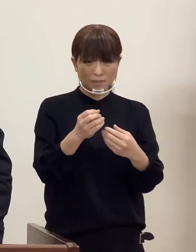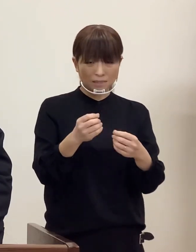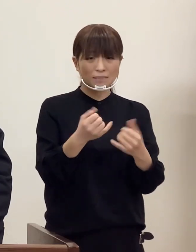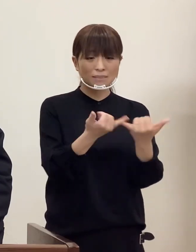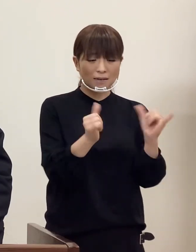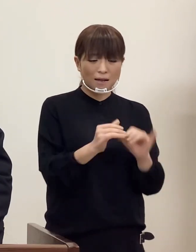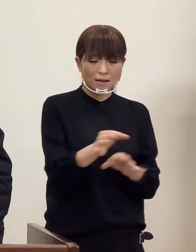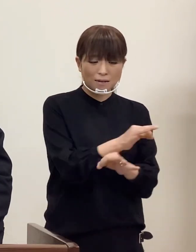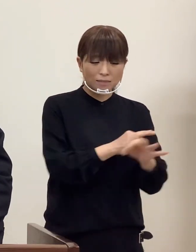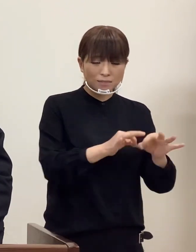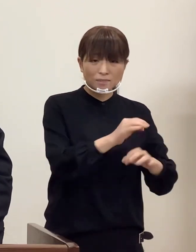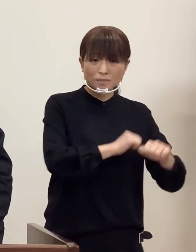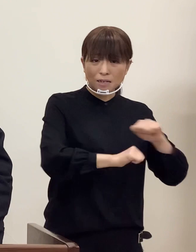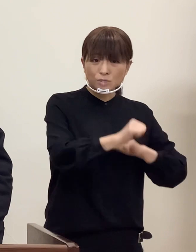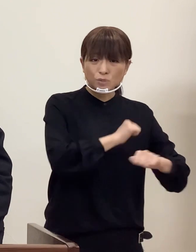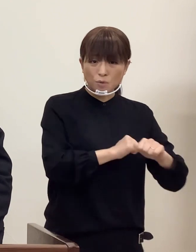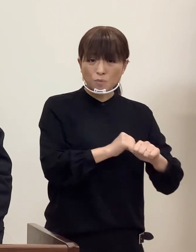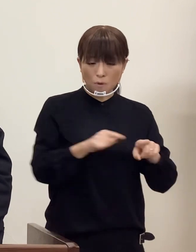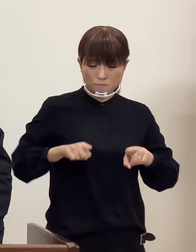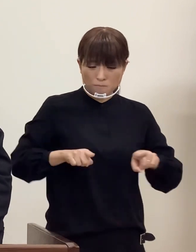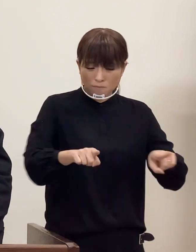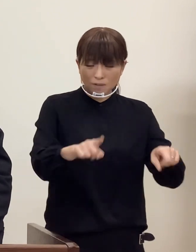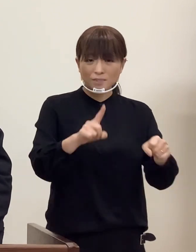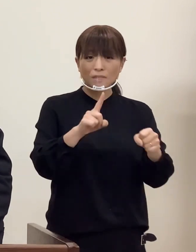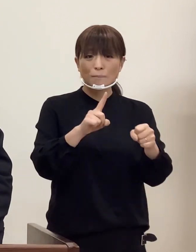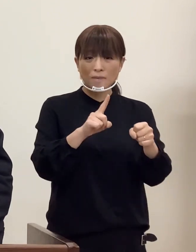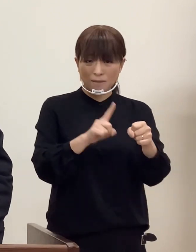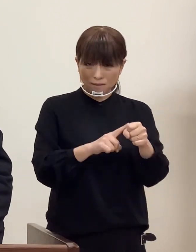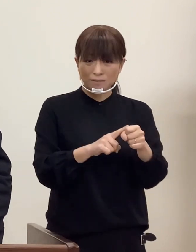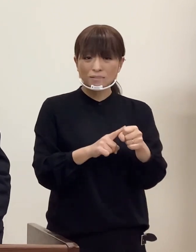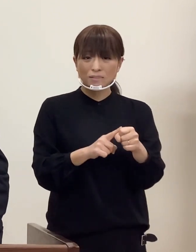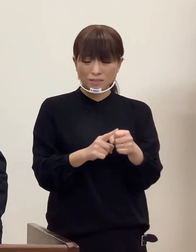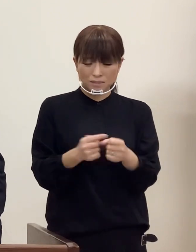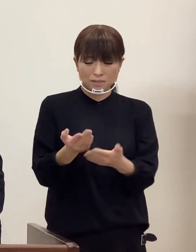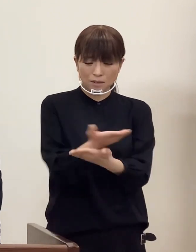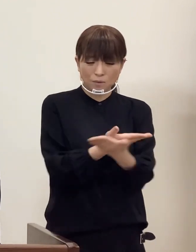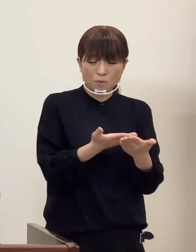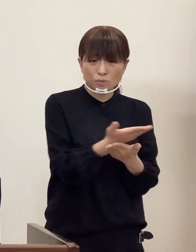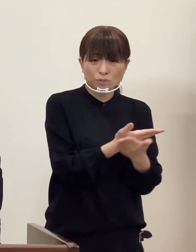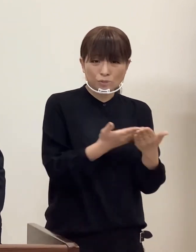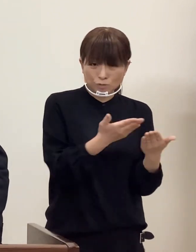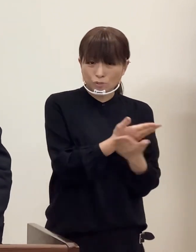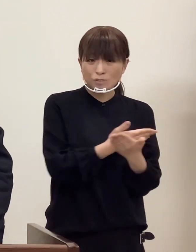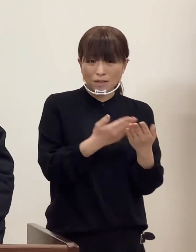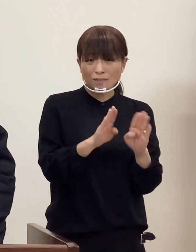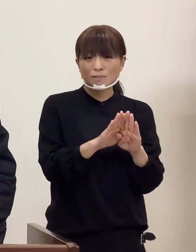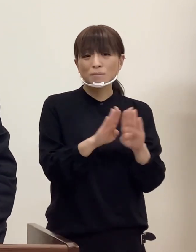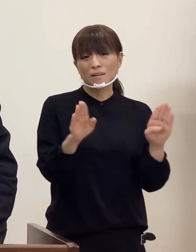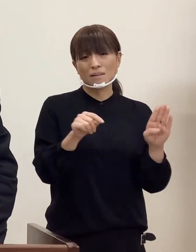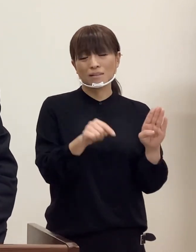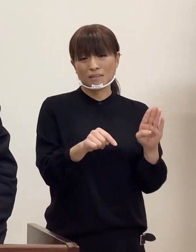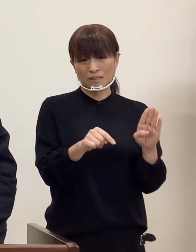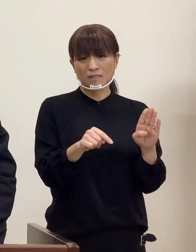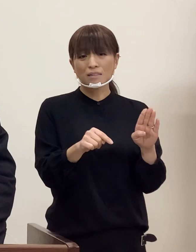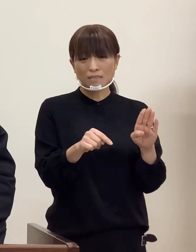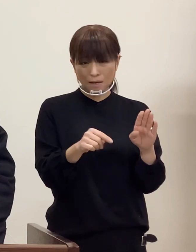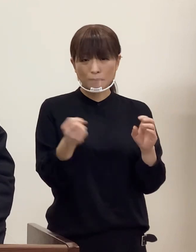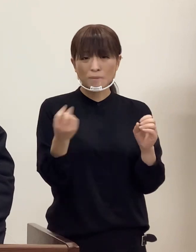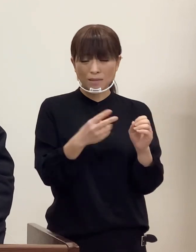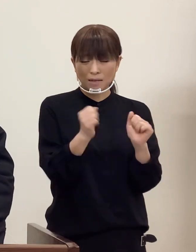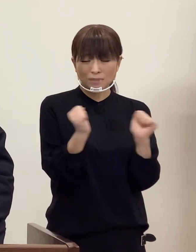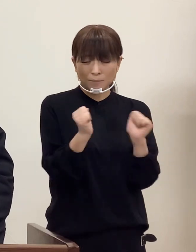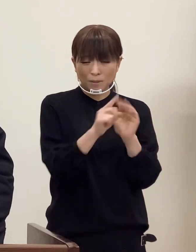経済活動を両立させるため、人と物の交流が活発化して、さらに気温が下